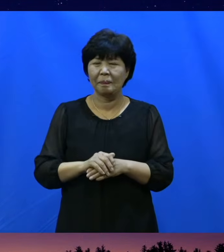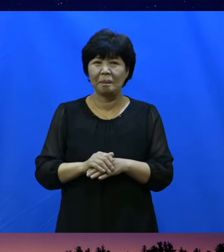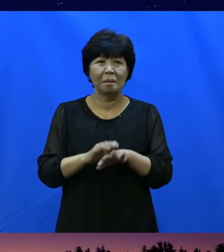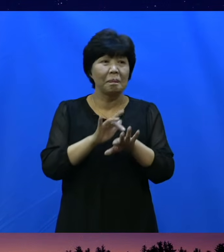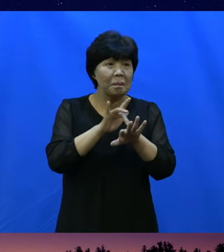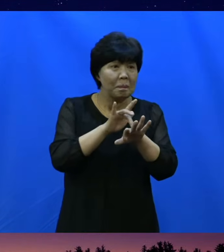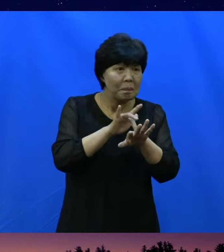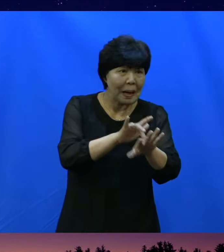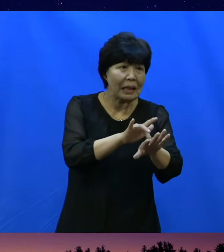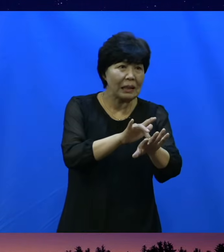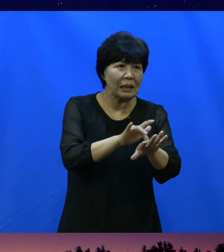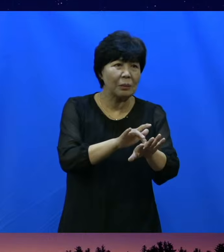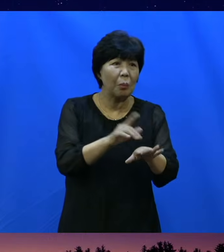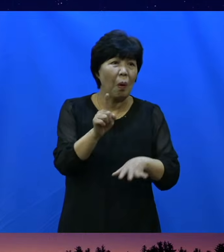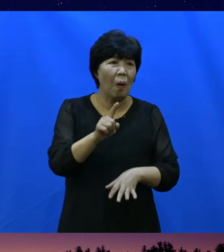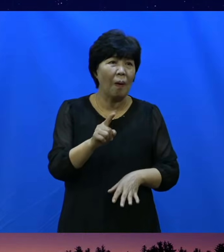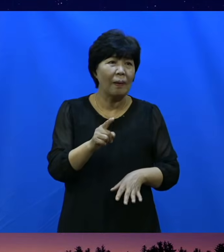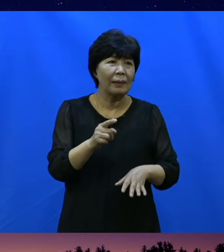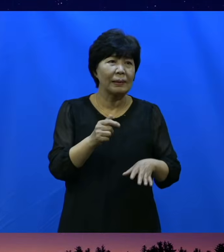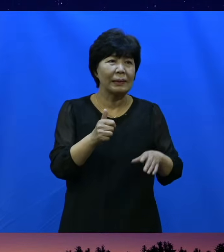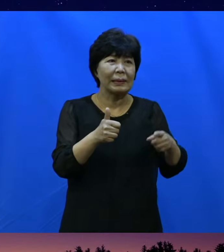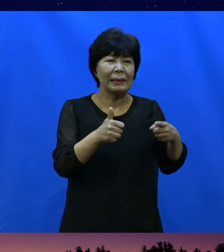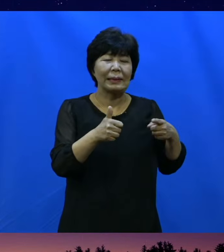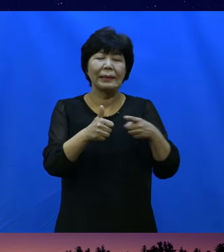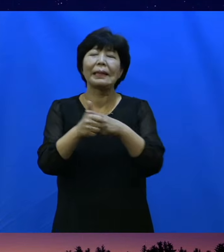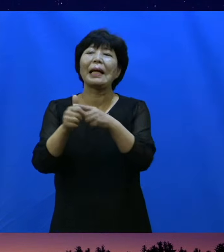마귀는 처음부터 살인자예요.